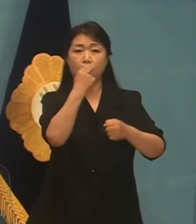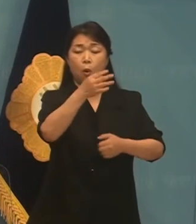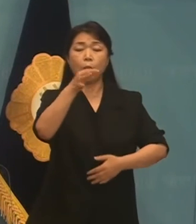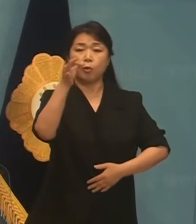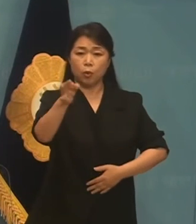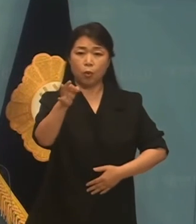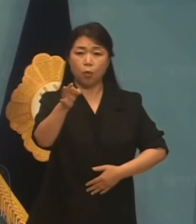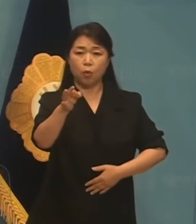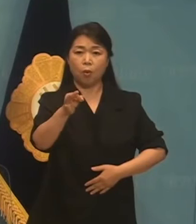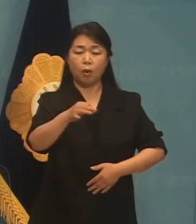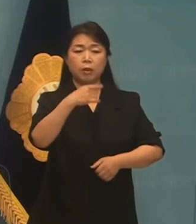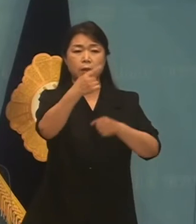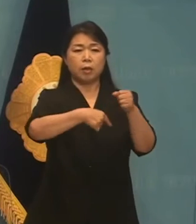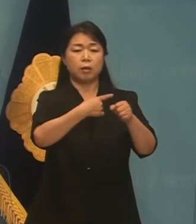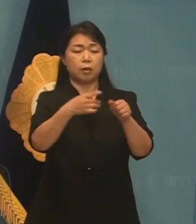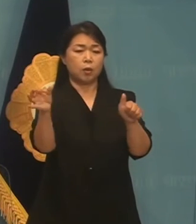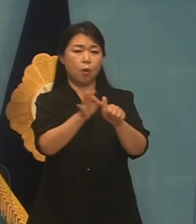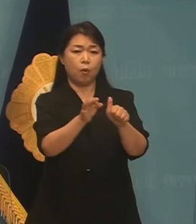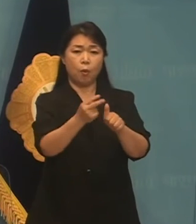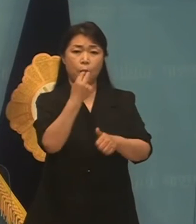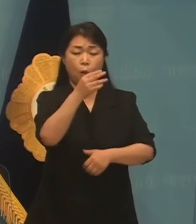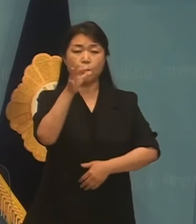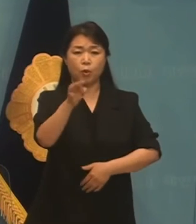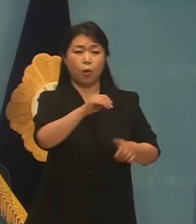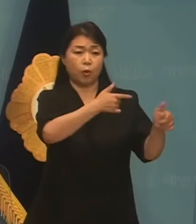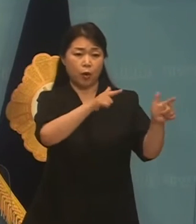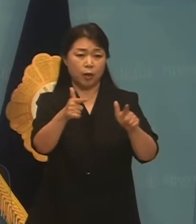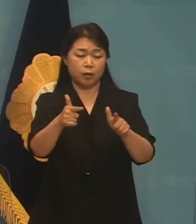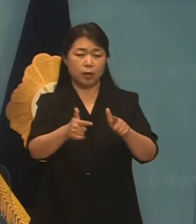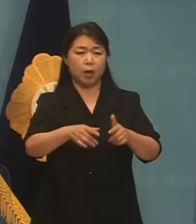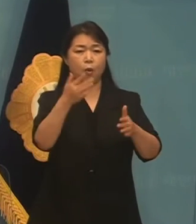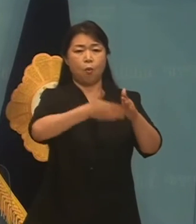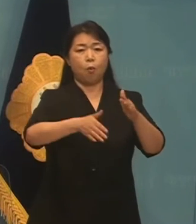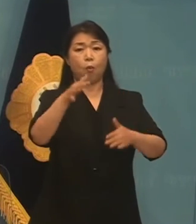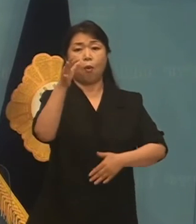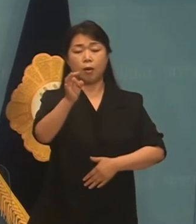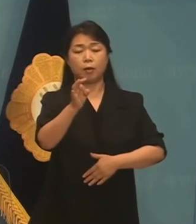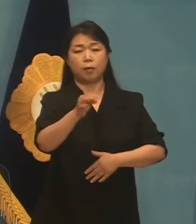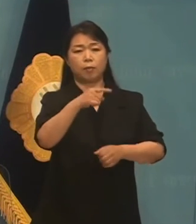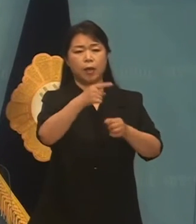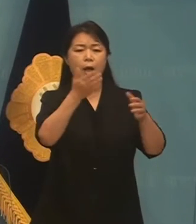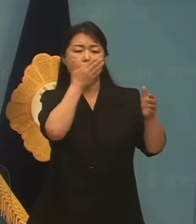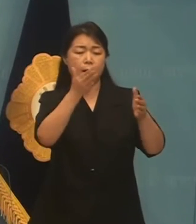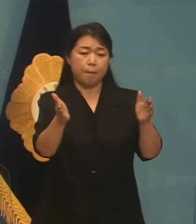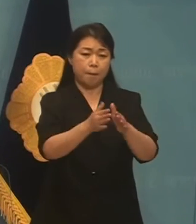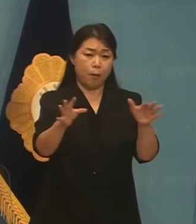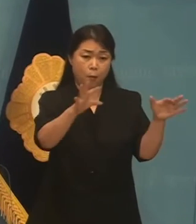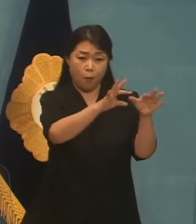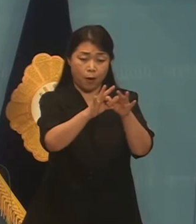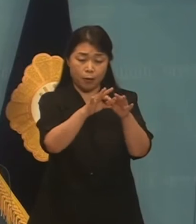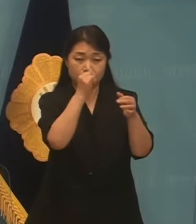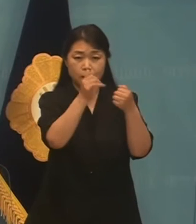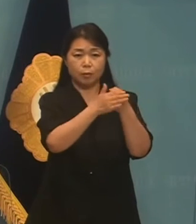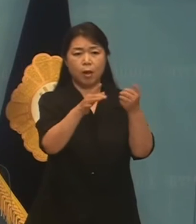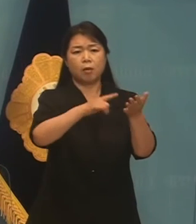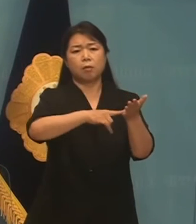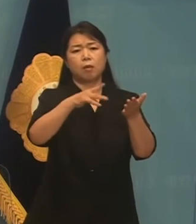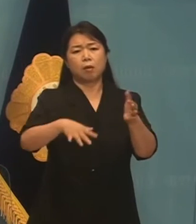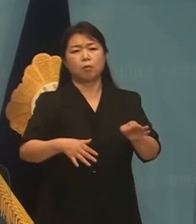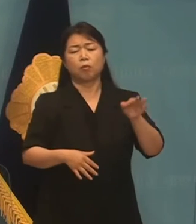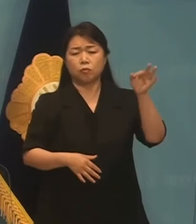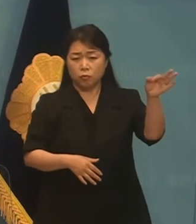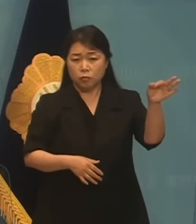건강보험료, 연금보험료 등 각종 공과금이 연동되어 있기 때문에 세금을 내기